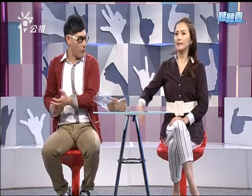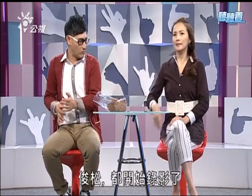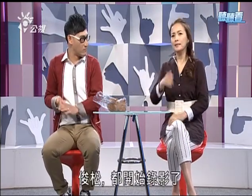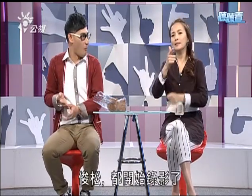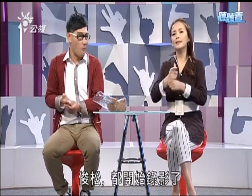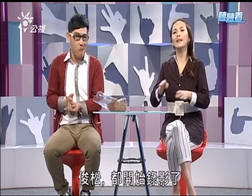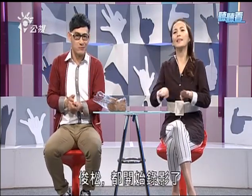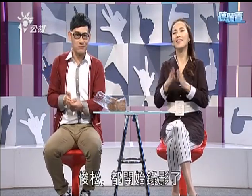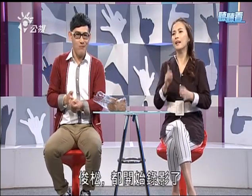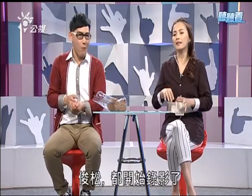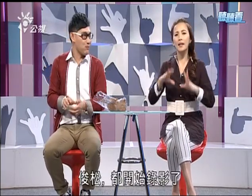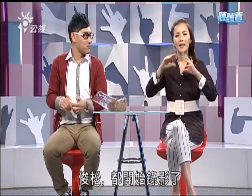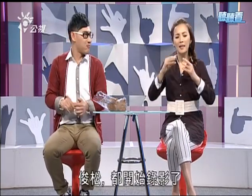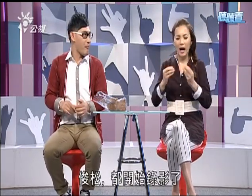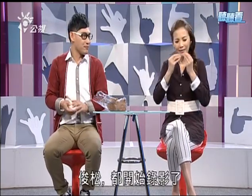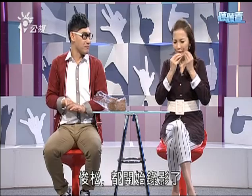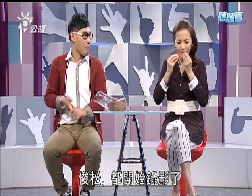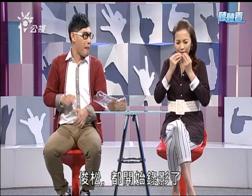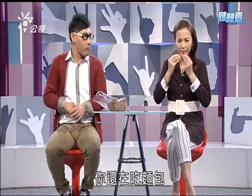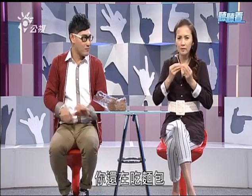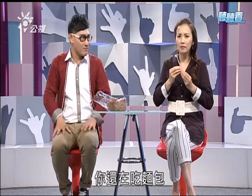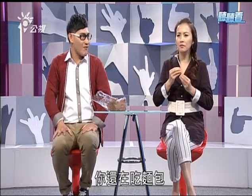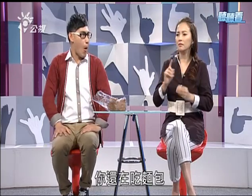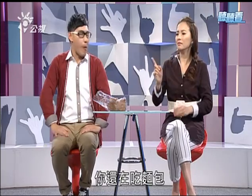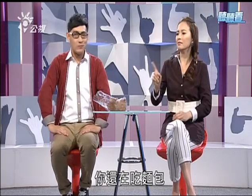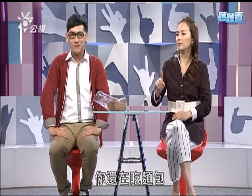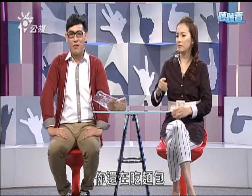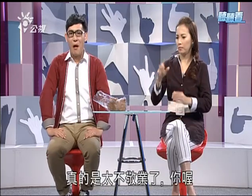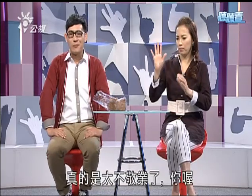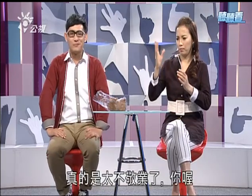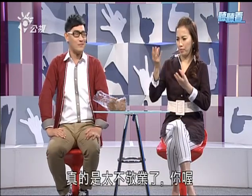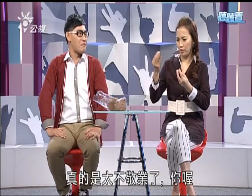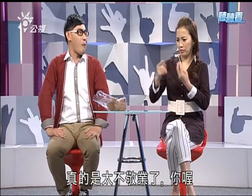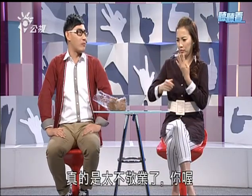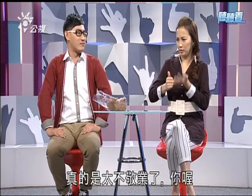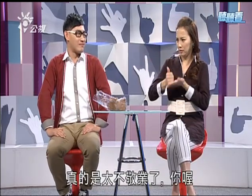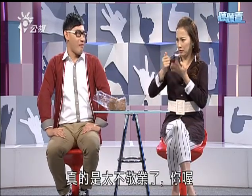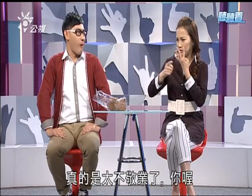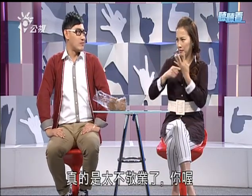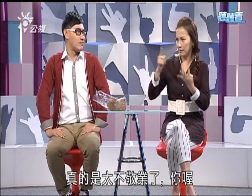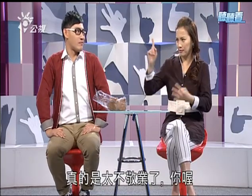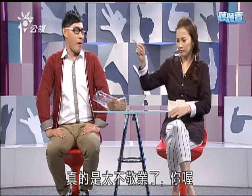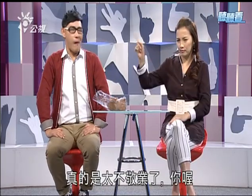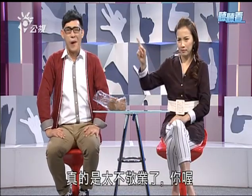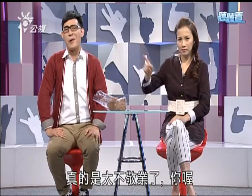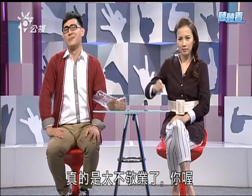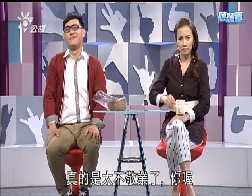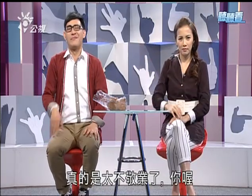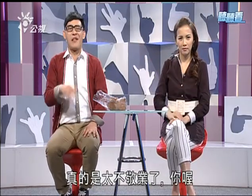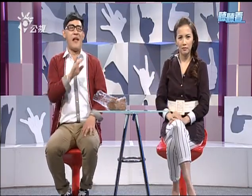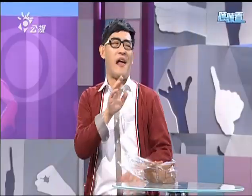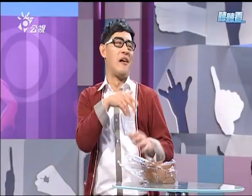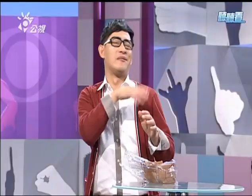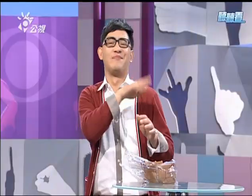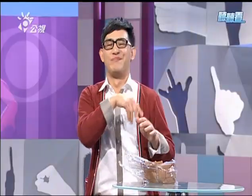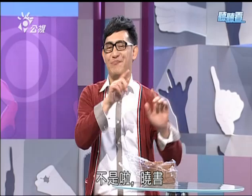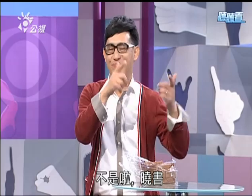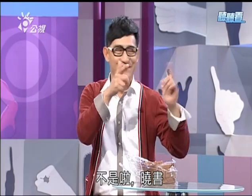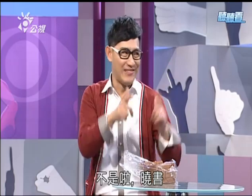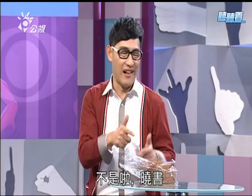俊松，都开始录影了，你还在吃面包，真的是太不敬业了，你哟！ 哎，不是啦，小